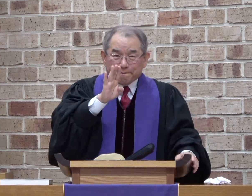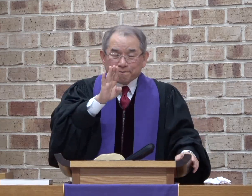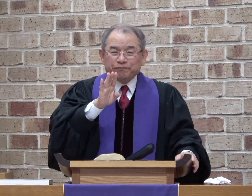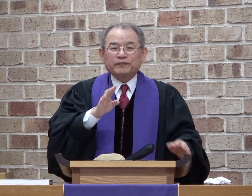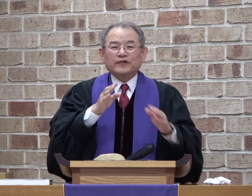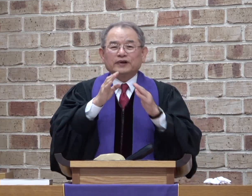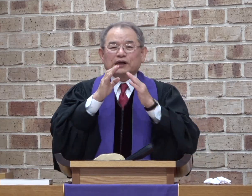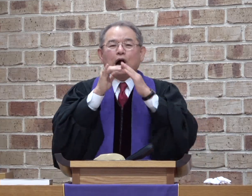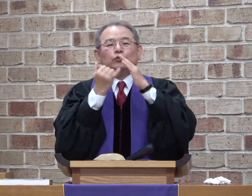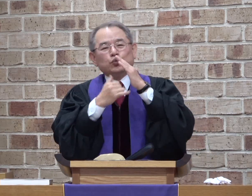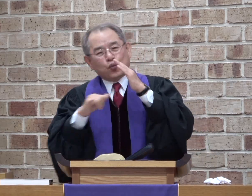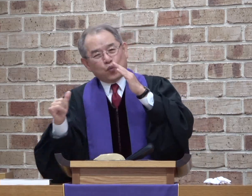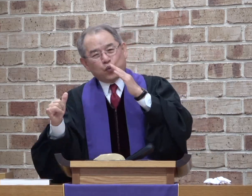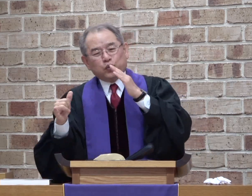요셉의 가족들은